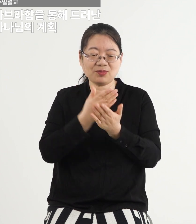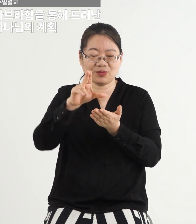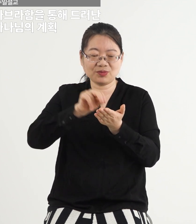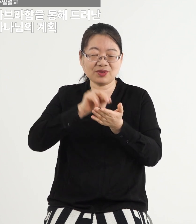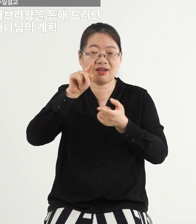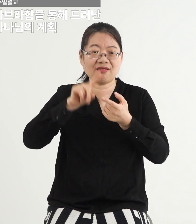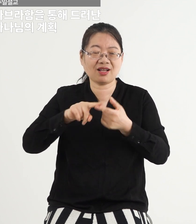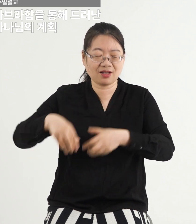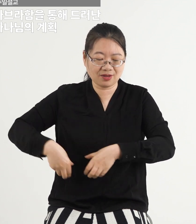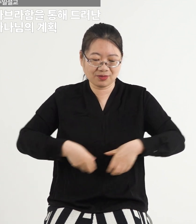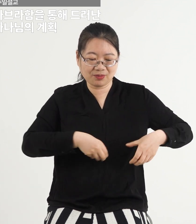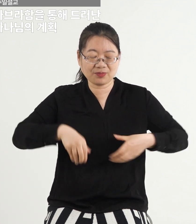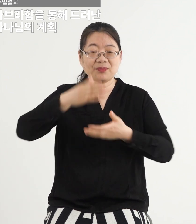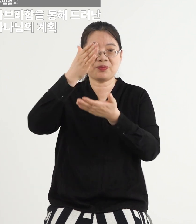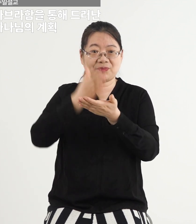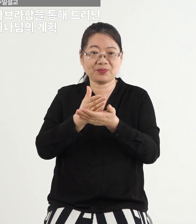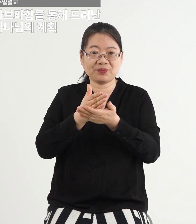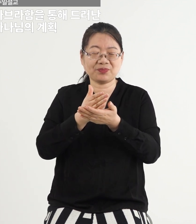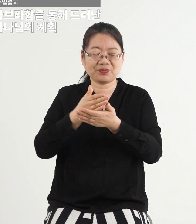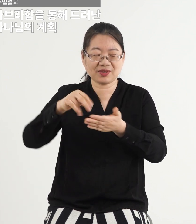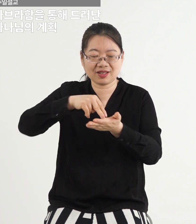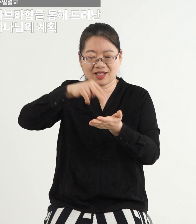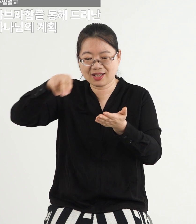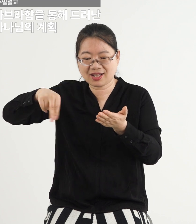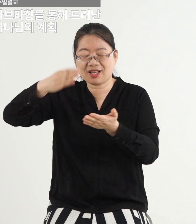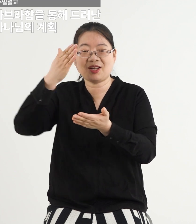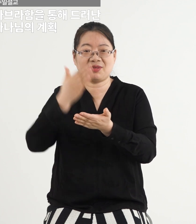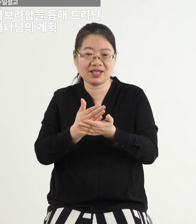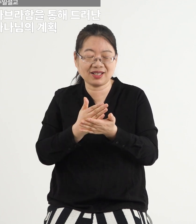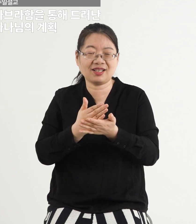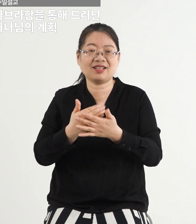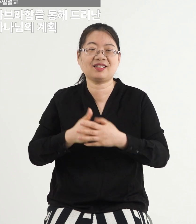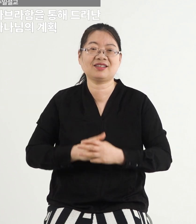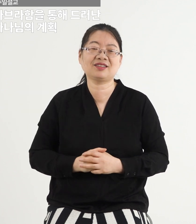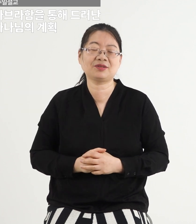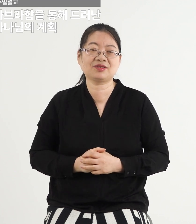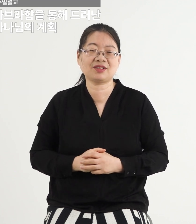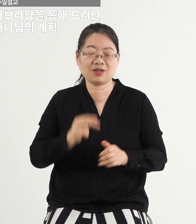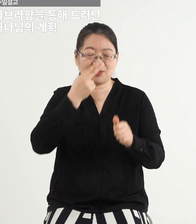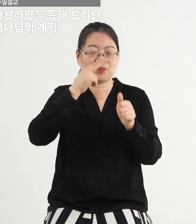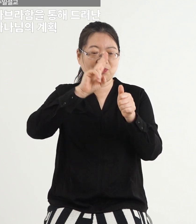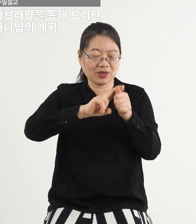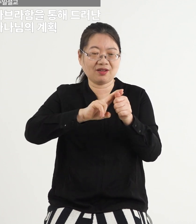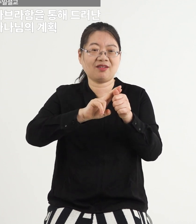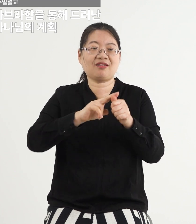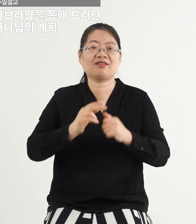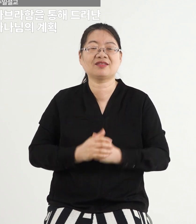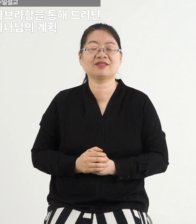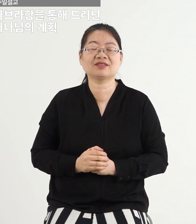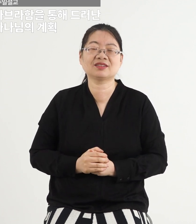대해서 머뭇거리지 말자. 방황하지 말자. 우왕좌왕하지 말자. 도전.